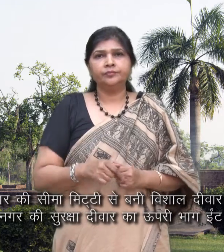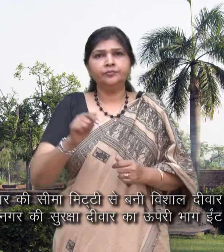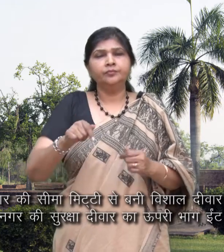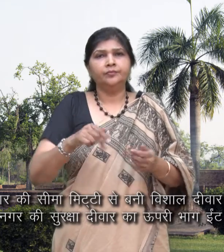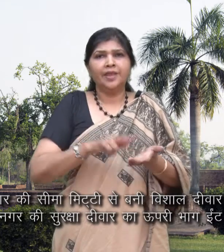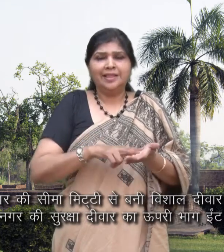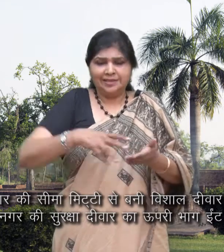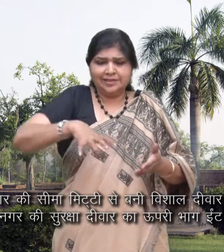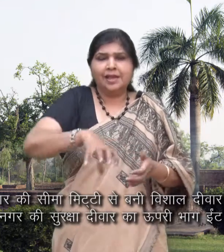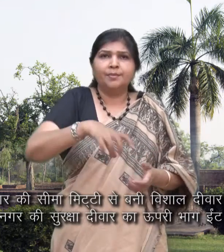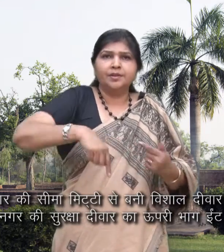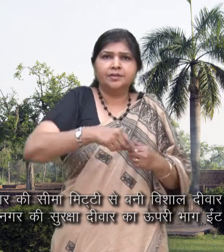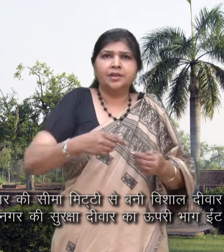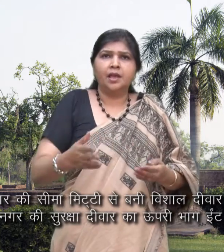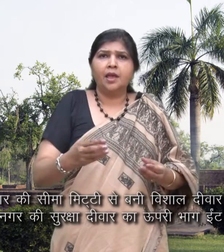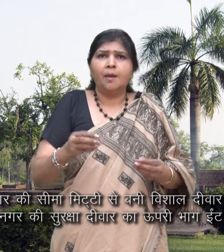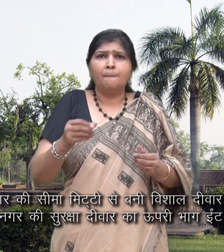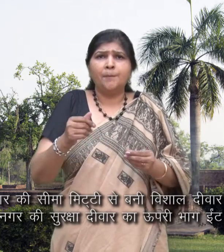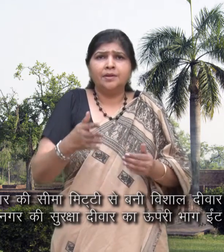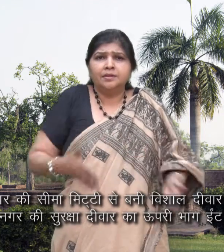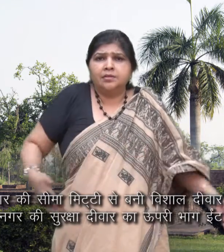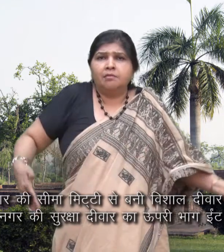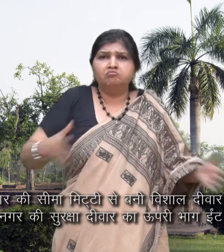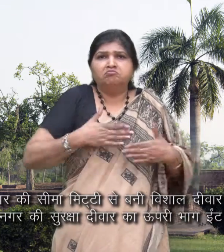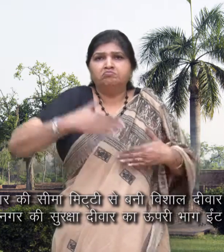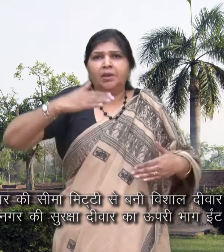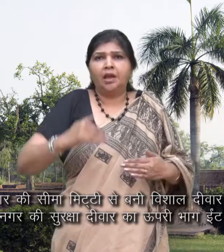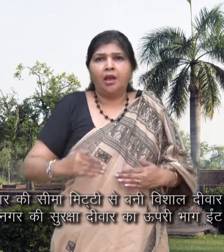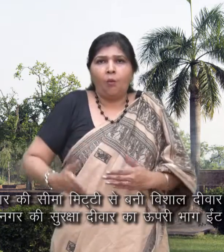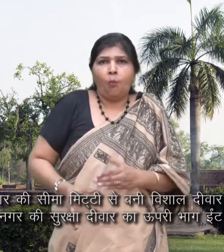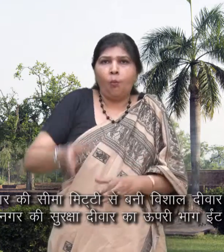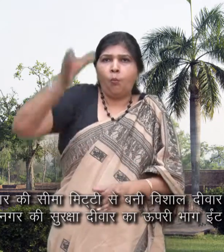नगर की सीमा मिट्टी से बनी विशाल दीवार से भली भांति सुरक्षित है।